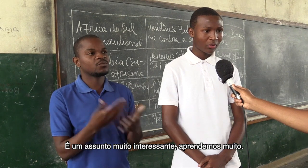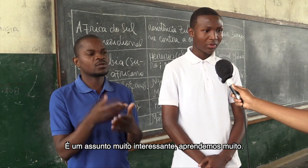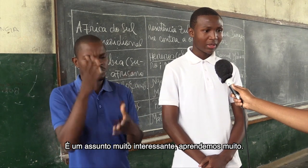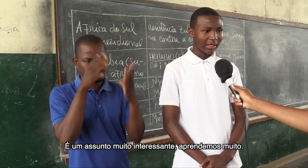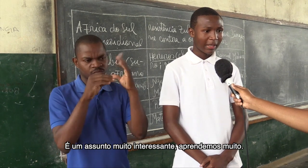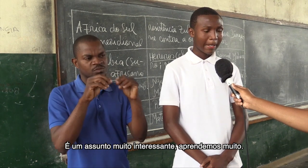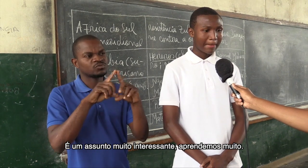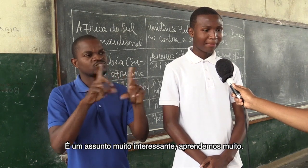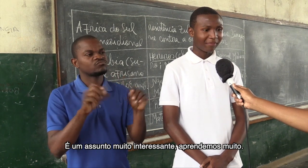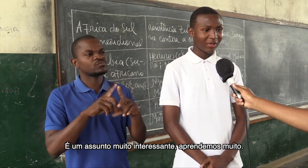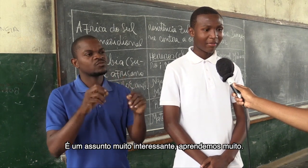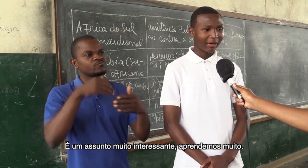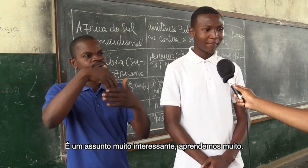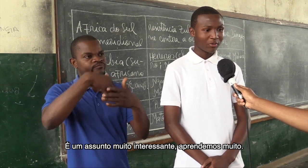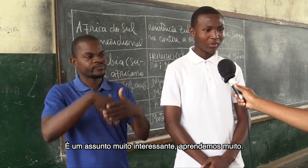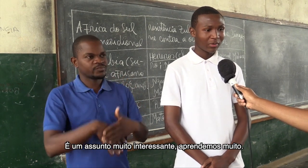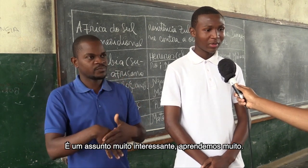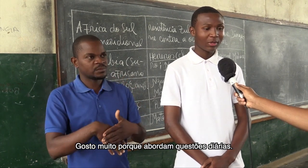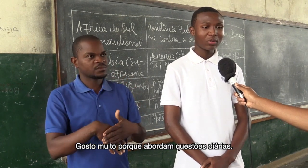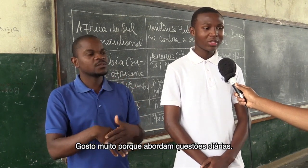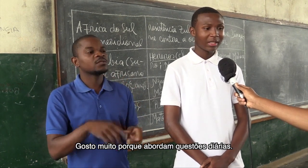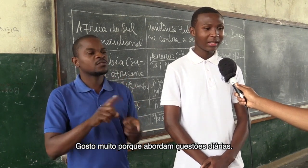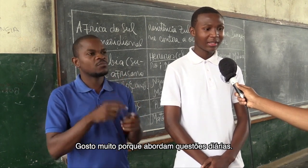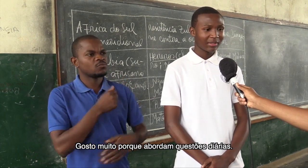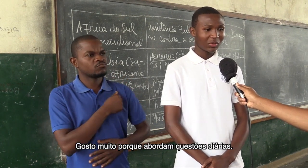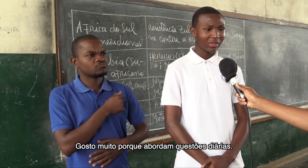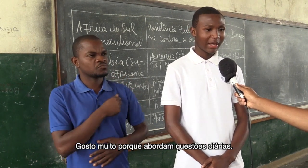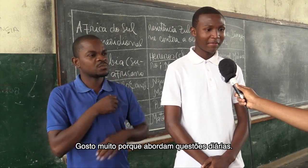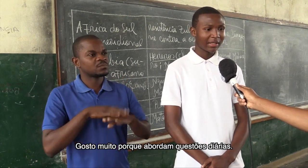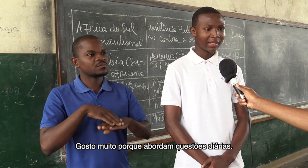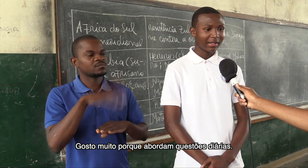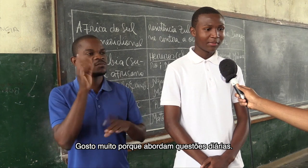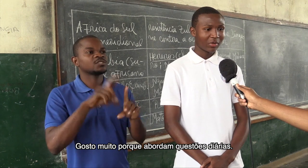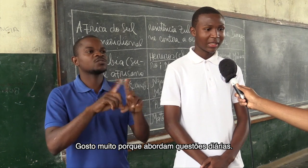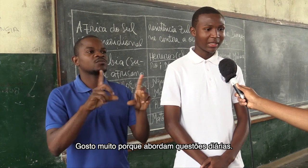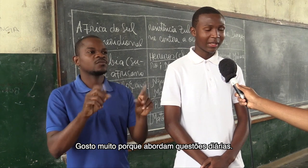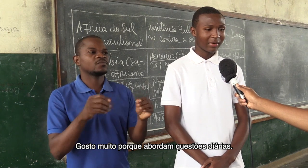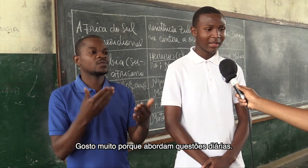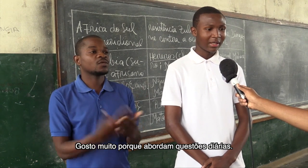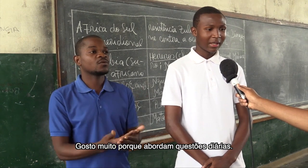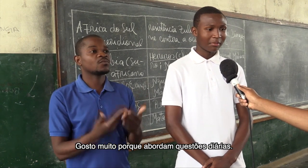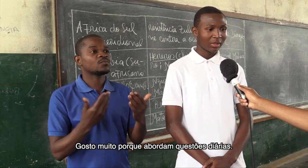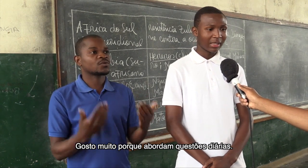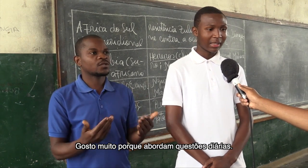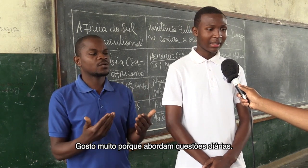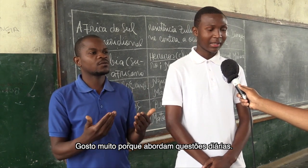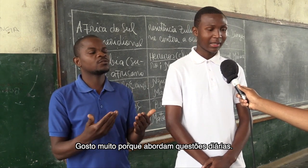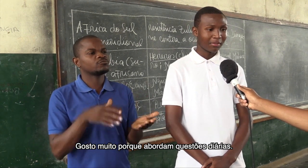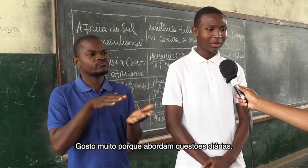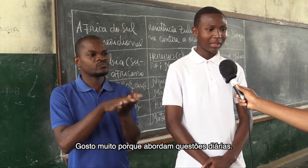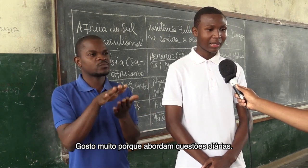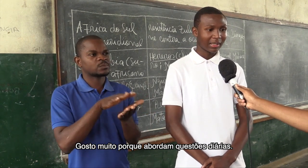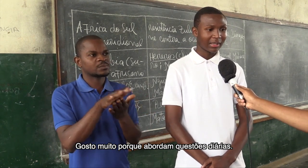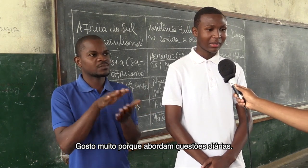muito, né, aprendemos muito e gostei do tema, porque também aborda